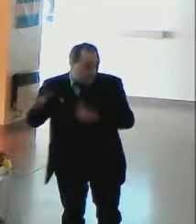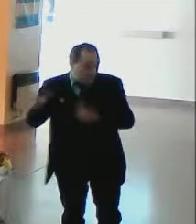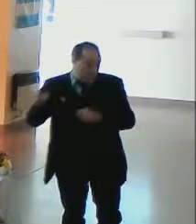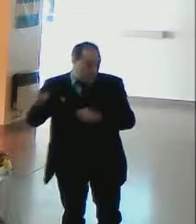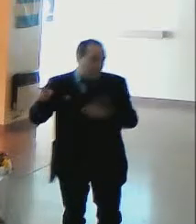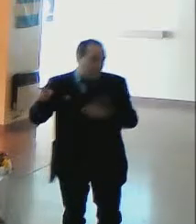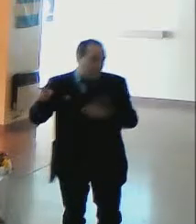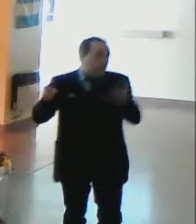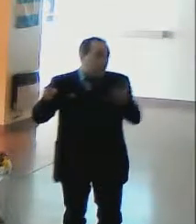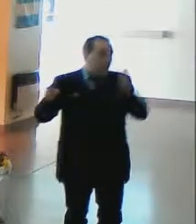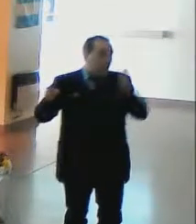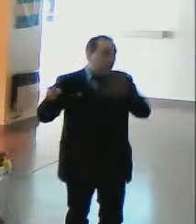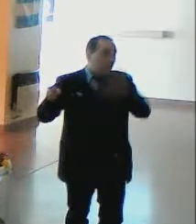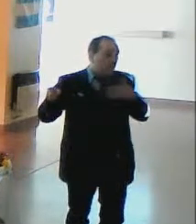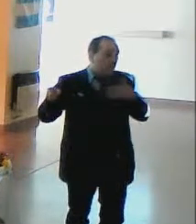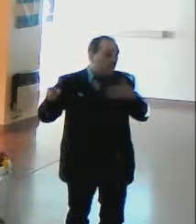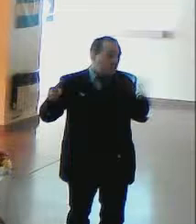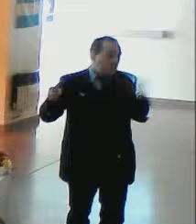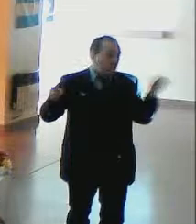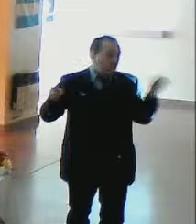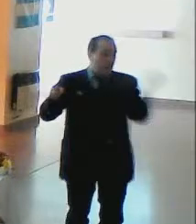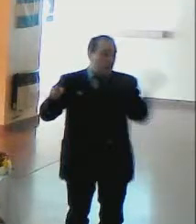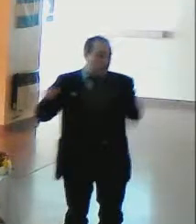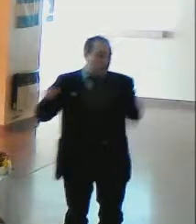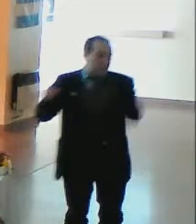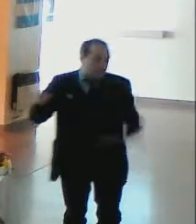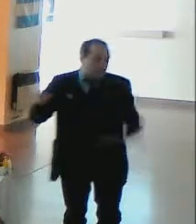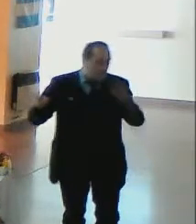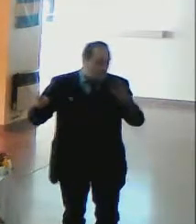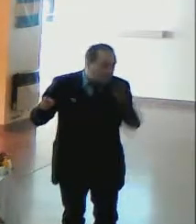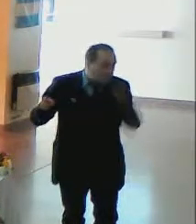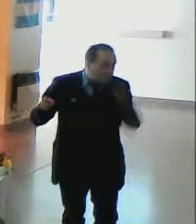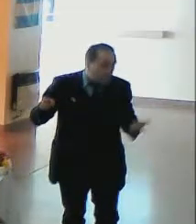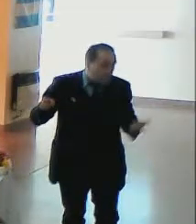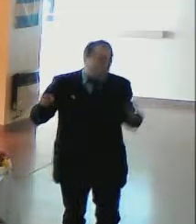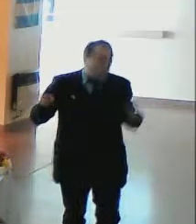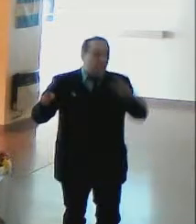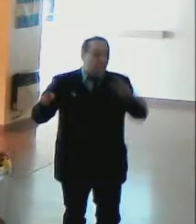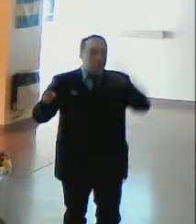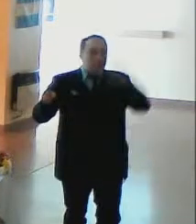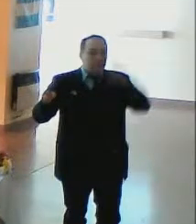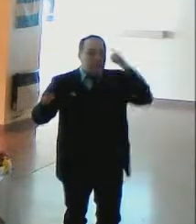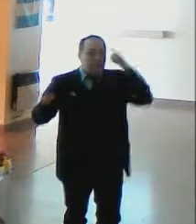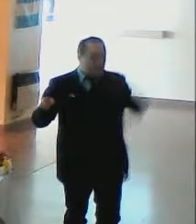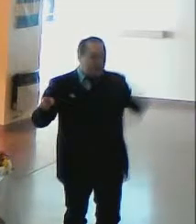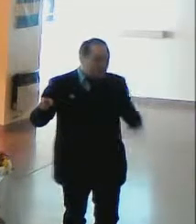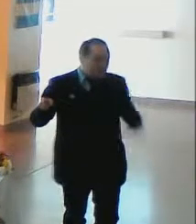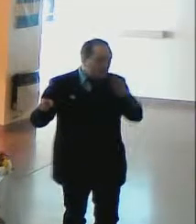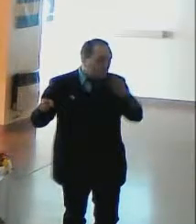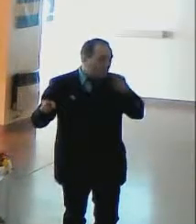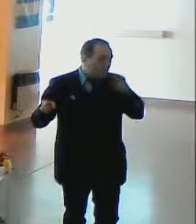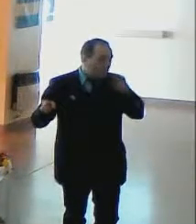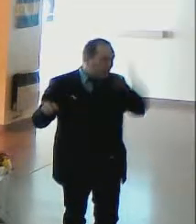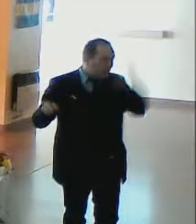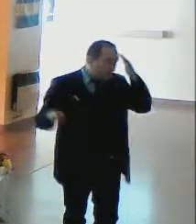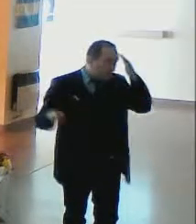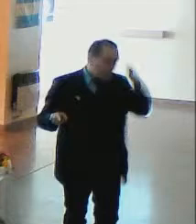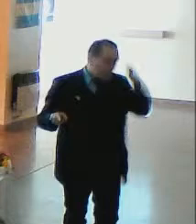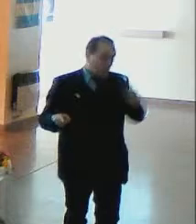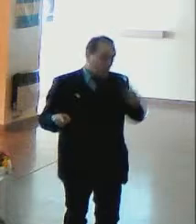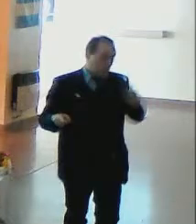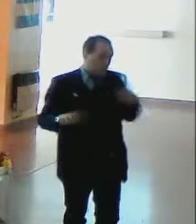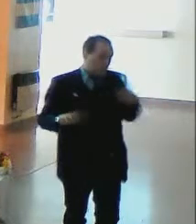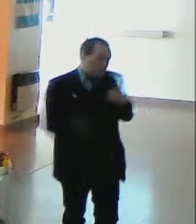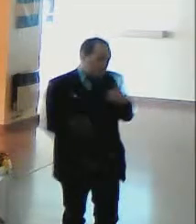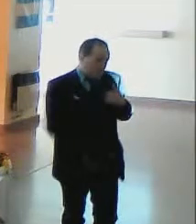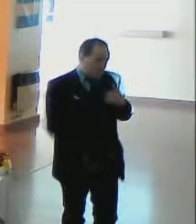Entonces, es muy importante que en su equipo también haya un intérprete, porque cuando van los chicos